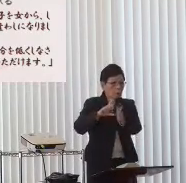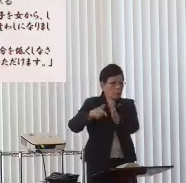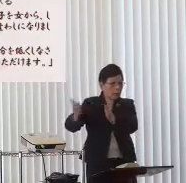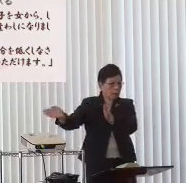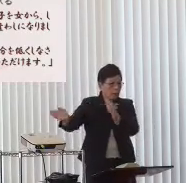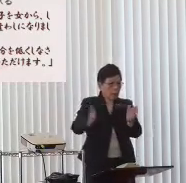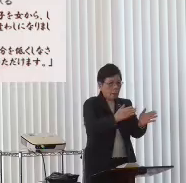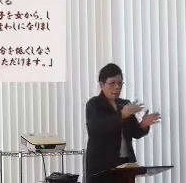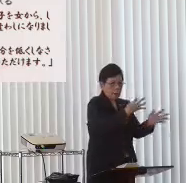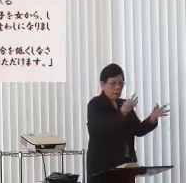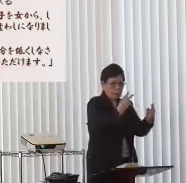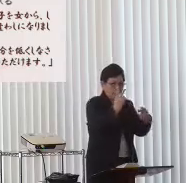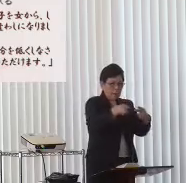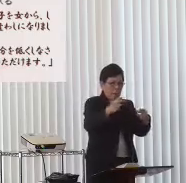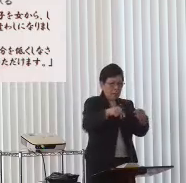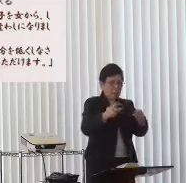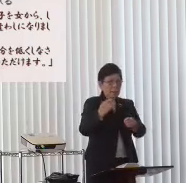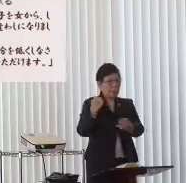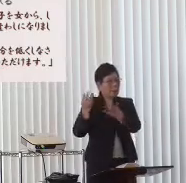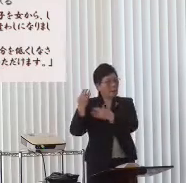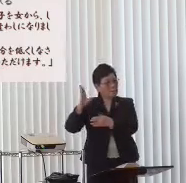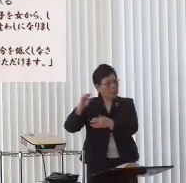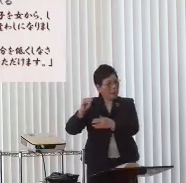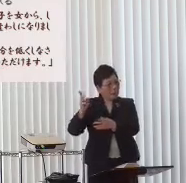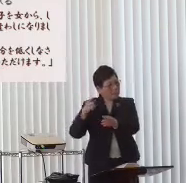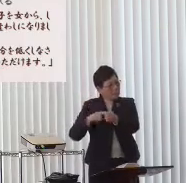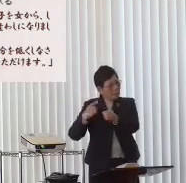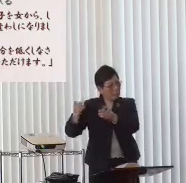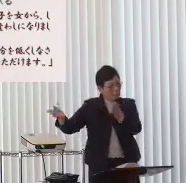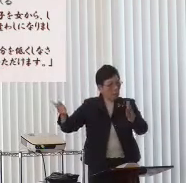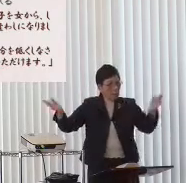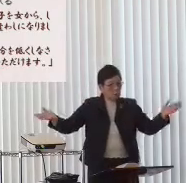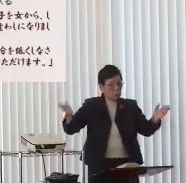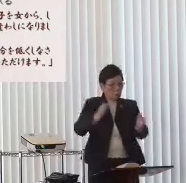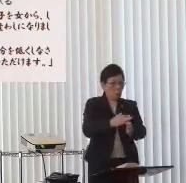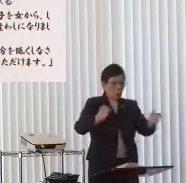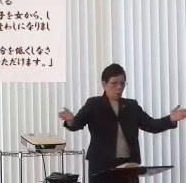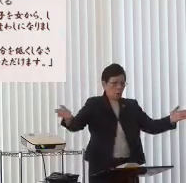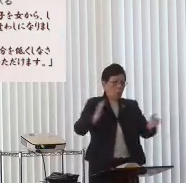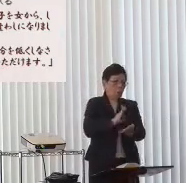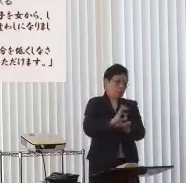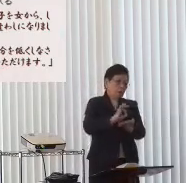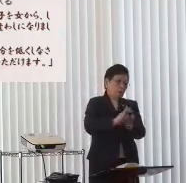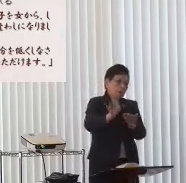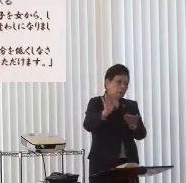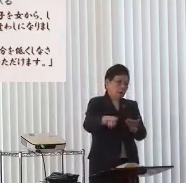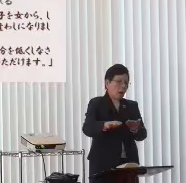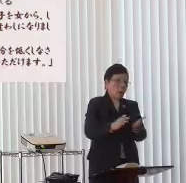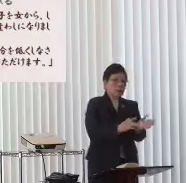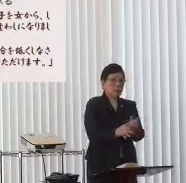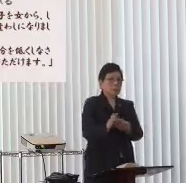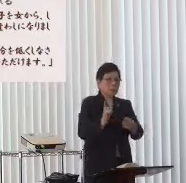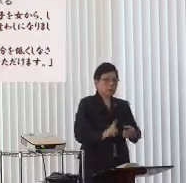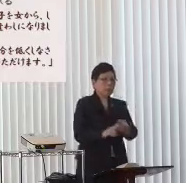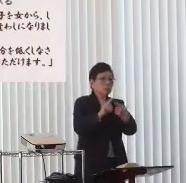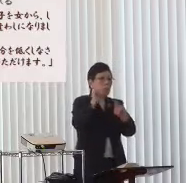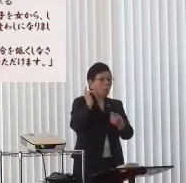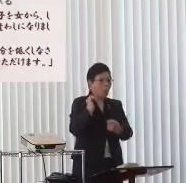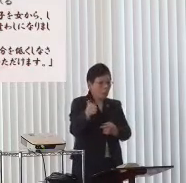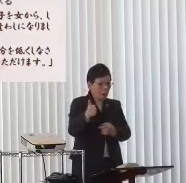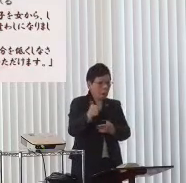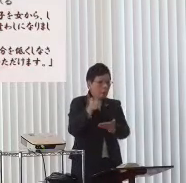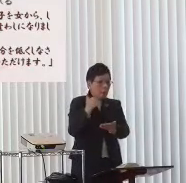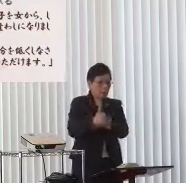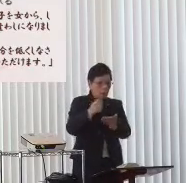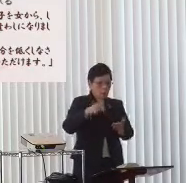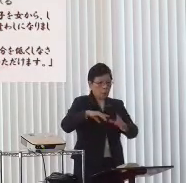年も、もしかすると何万年ものこのクロノスを用いられた。イエス・キリストはこの地上におられたそのクロノ